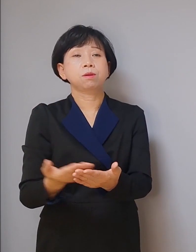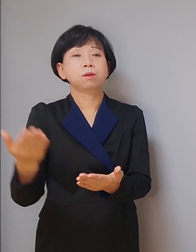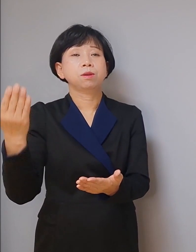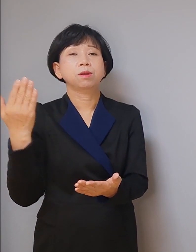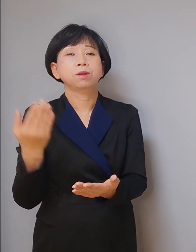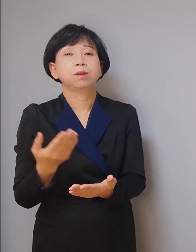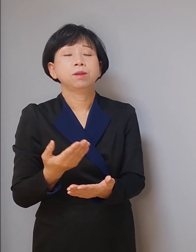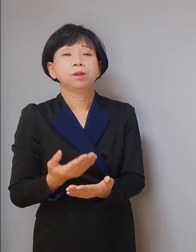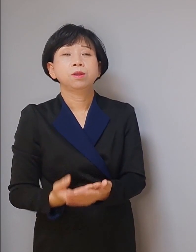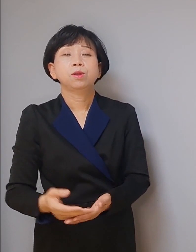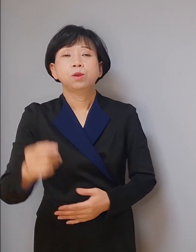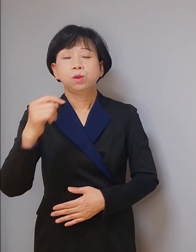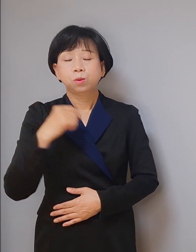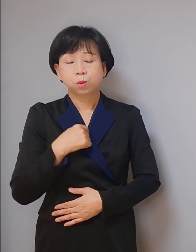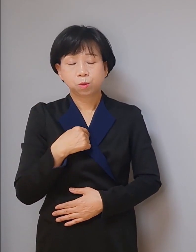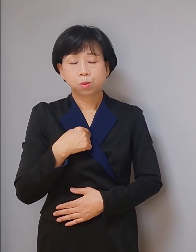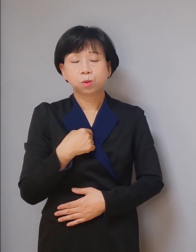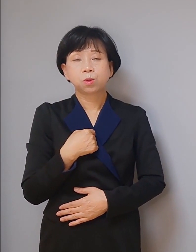받으소서